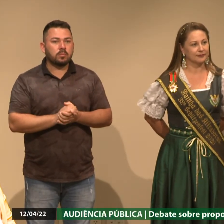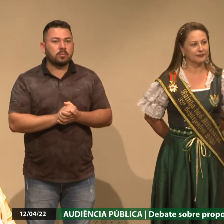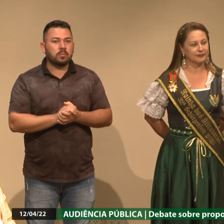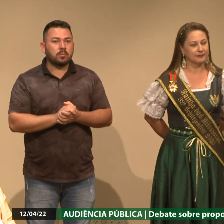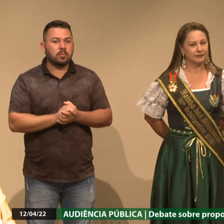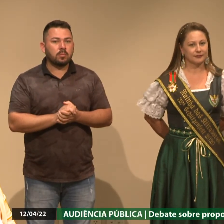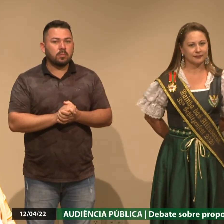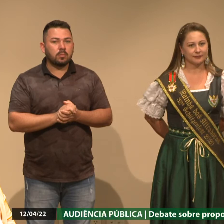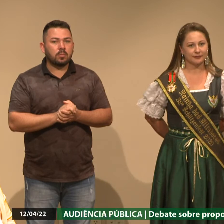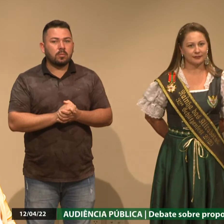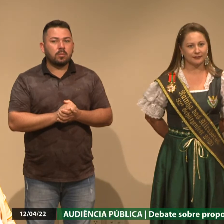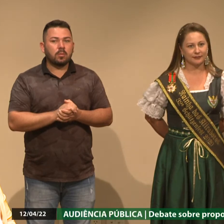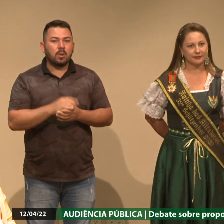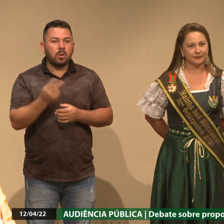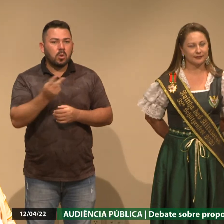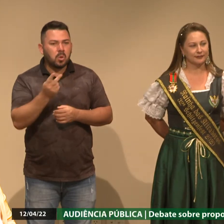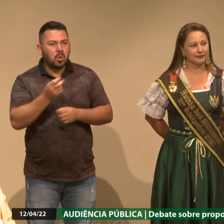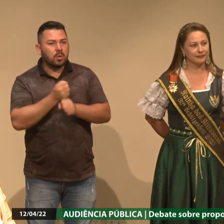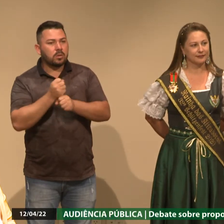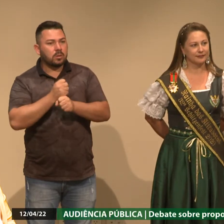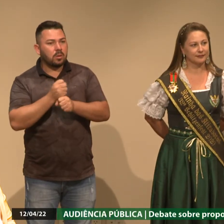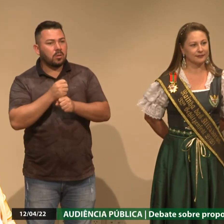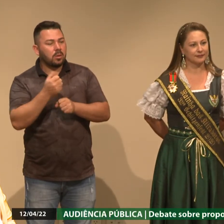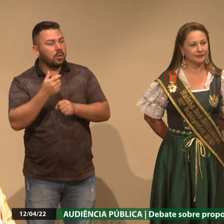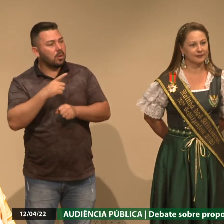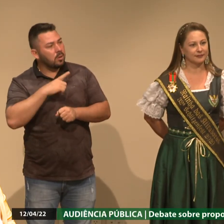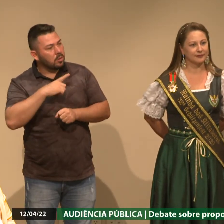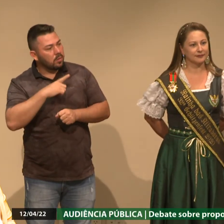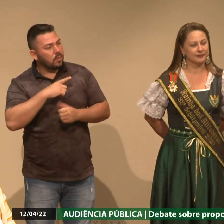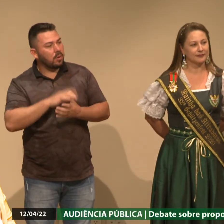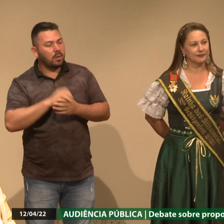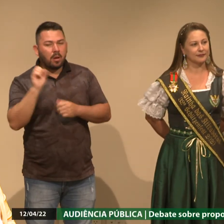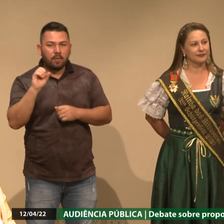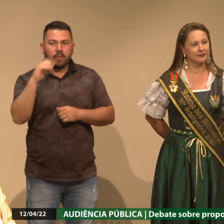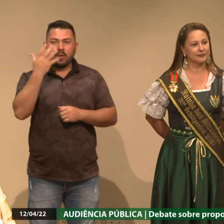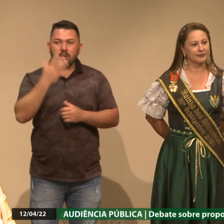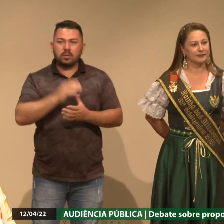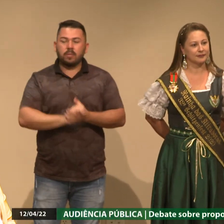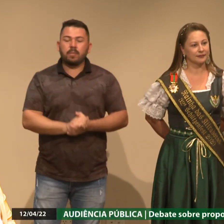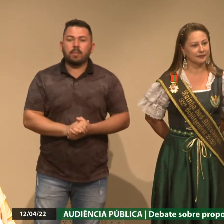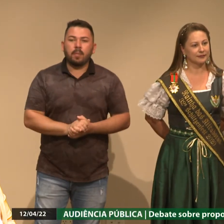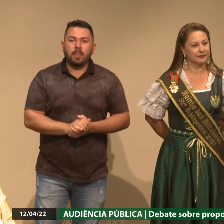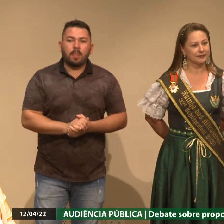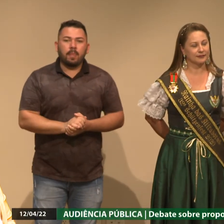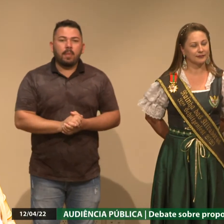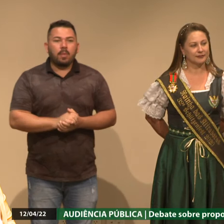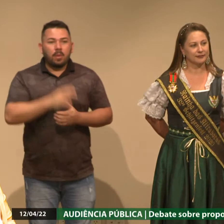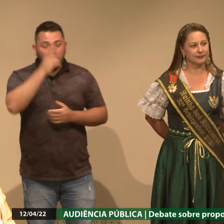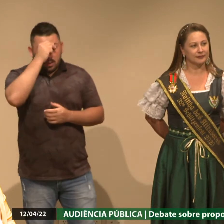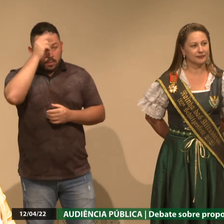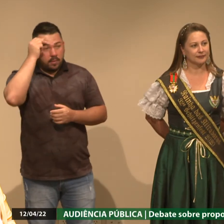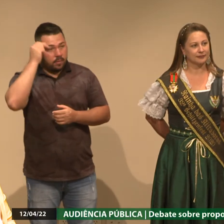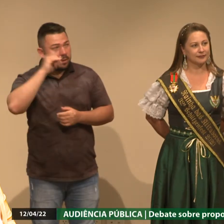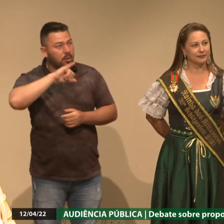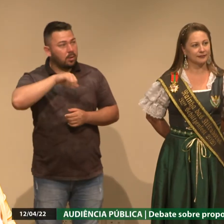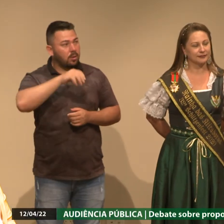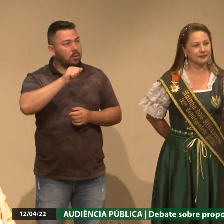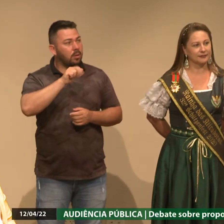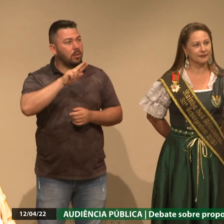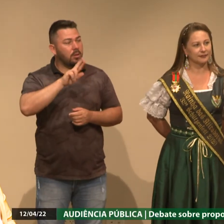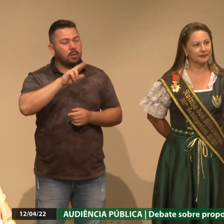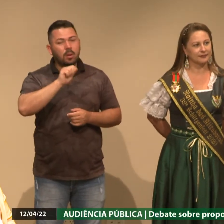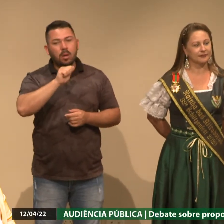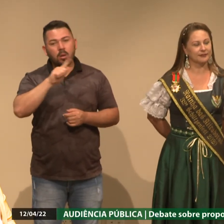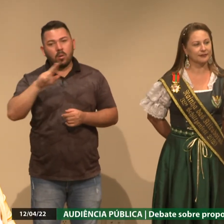e nesses dois anos onde nós não tivemos infelizmente Achei que você fez a Prefeitura de Jaraguá do Sul lançou